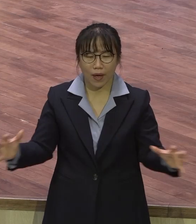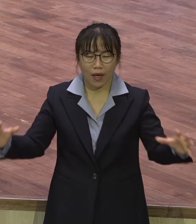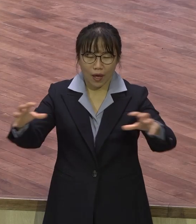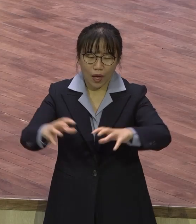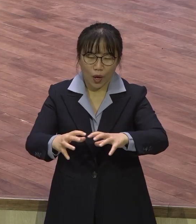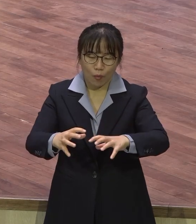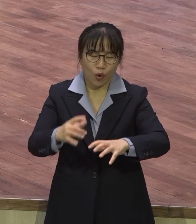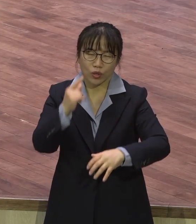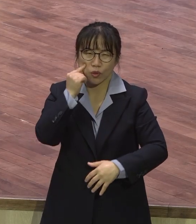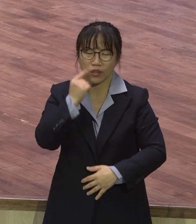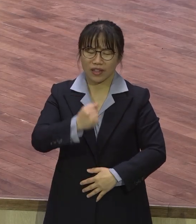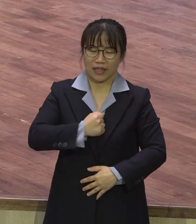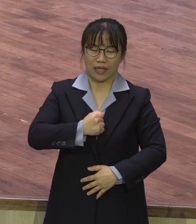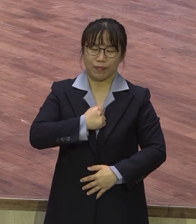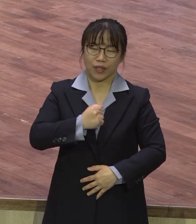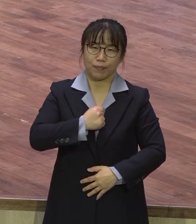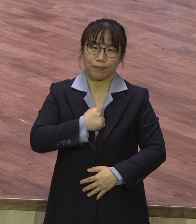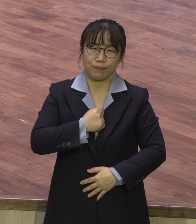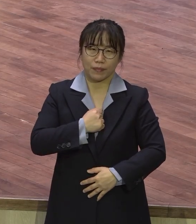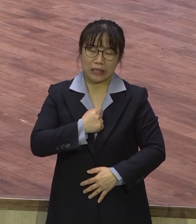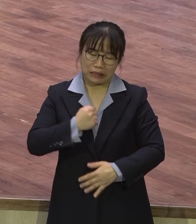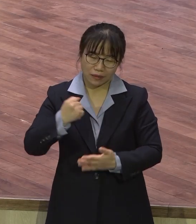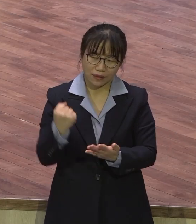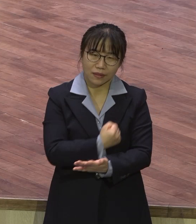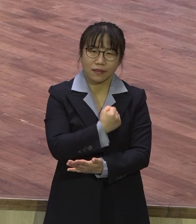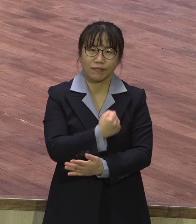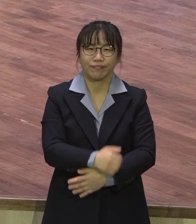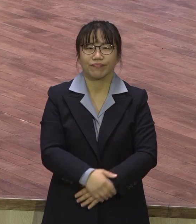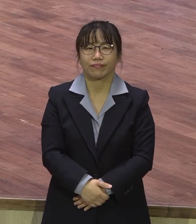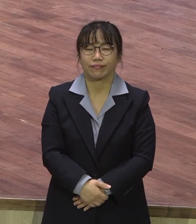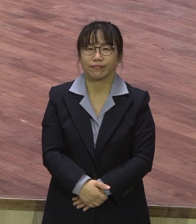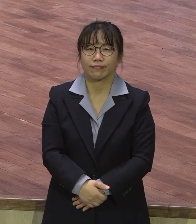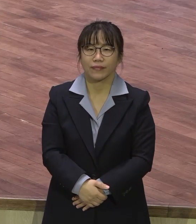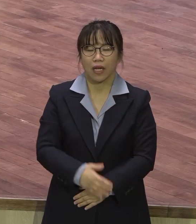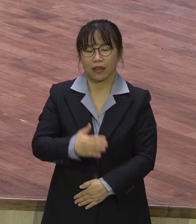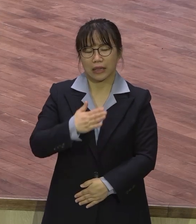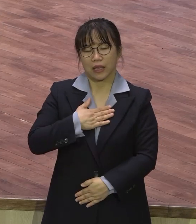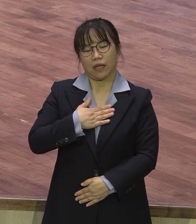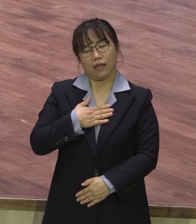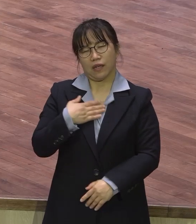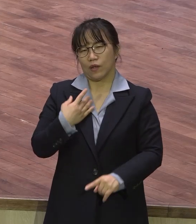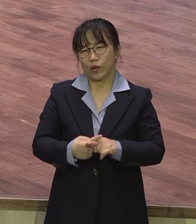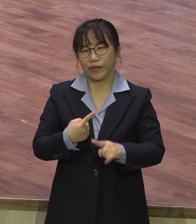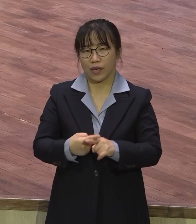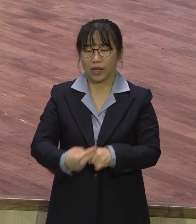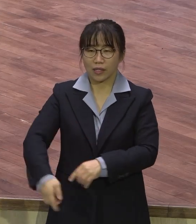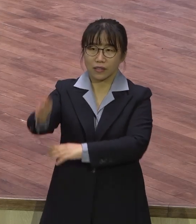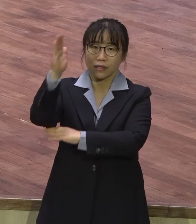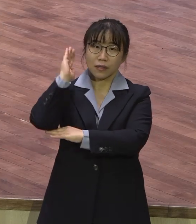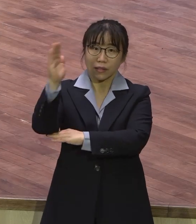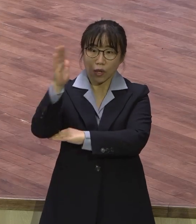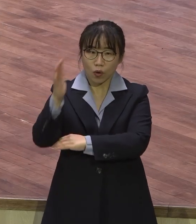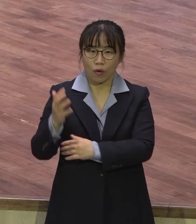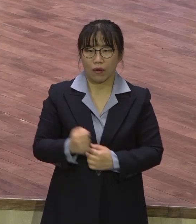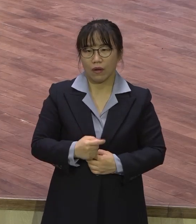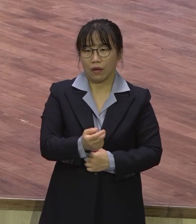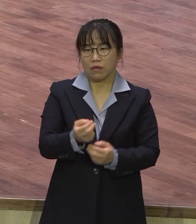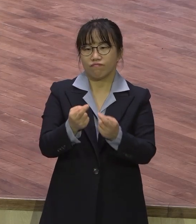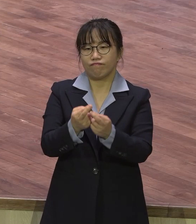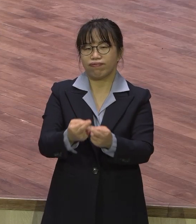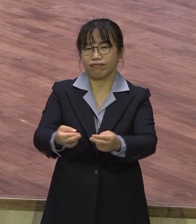얼마나 답답합니까 얼마나 안타깝습니까 저도 마찬가지예요 설교하면서 성도가 없는 이